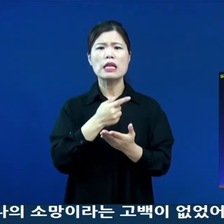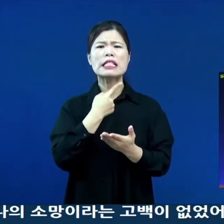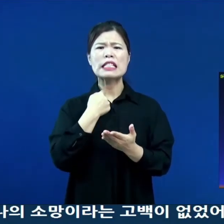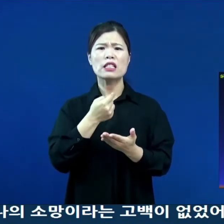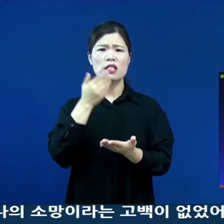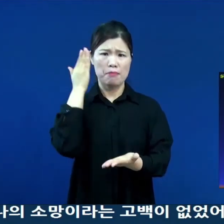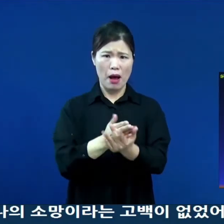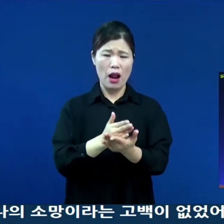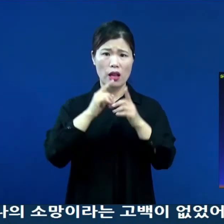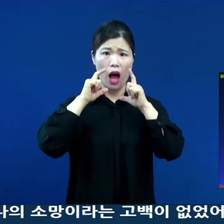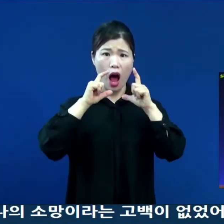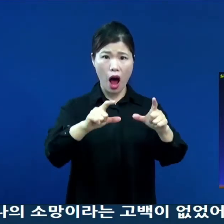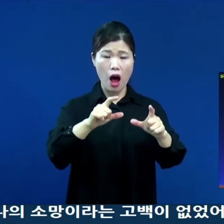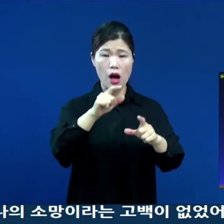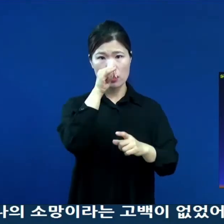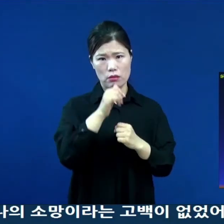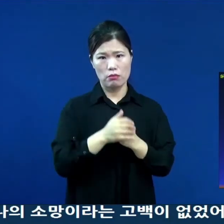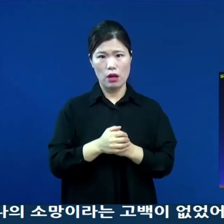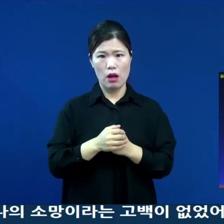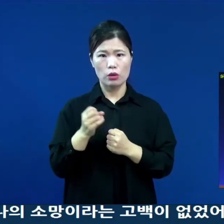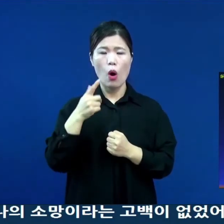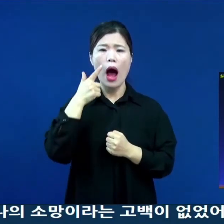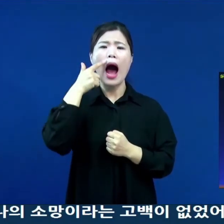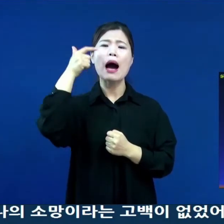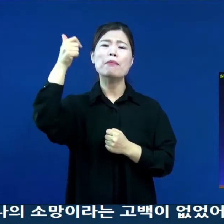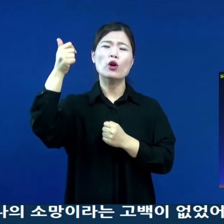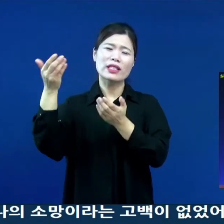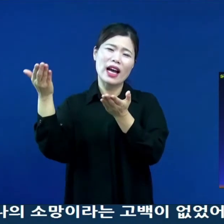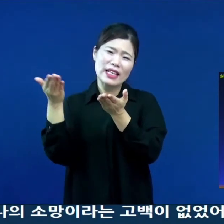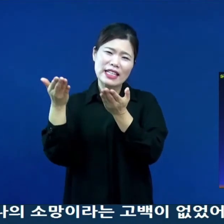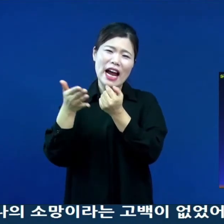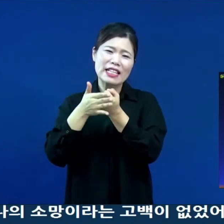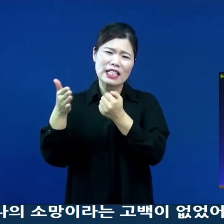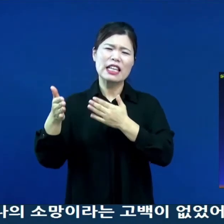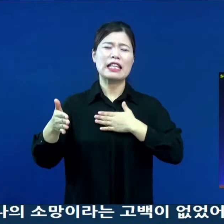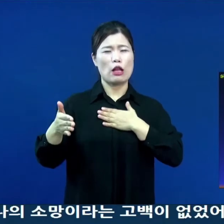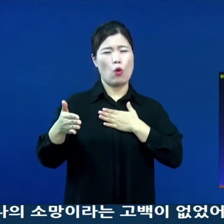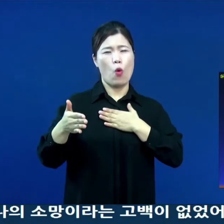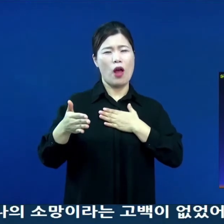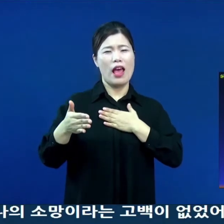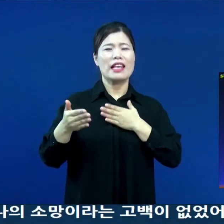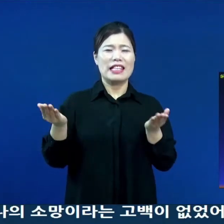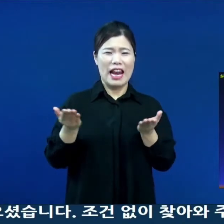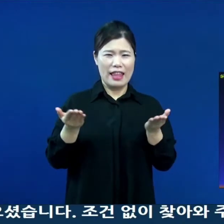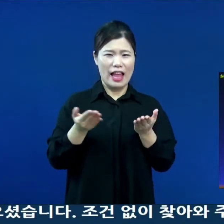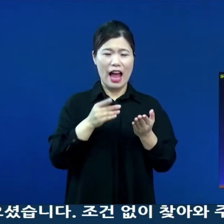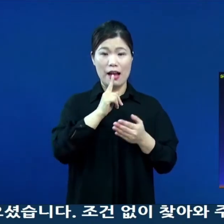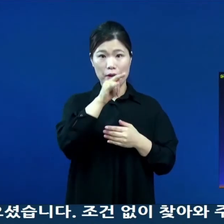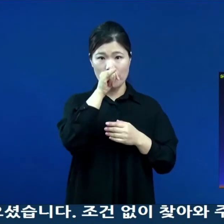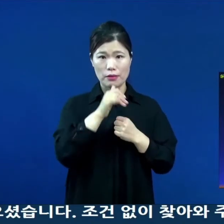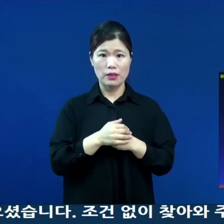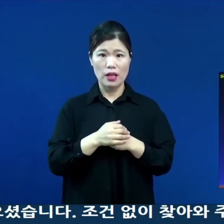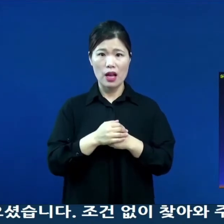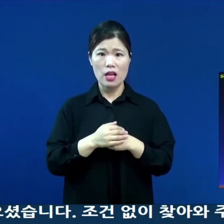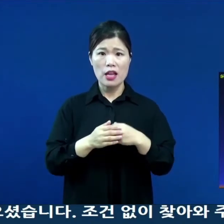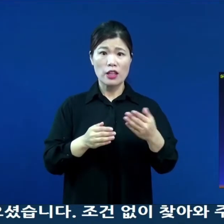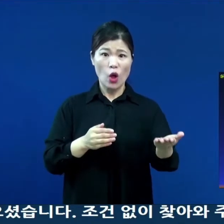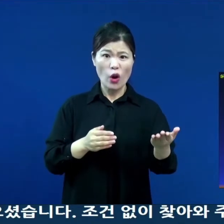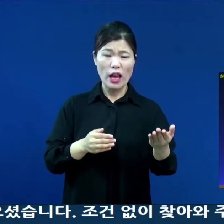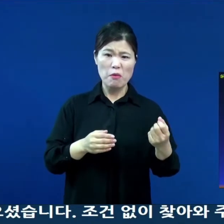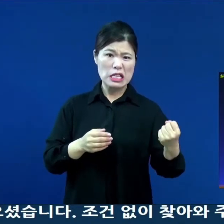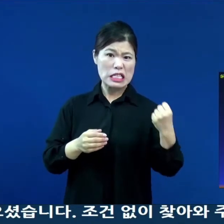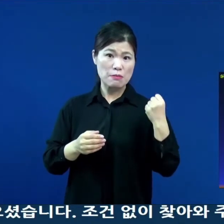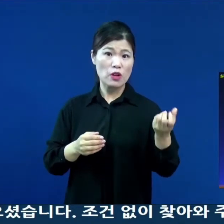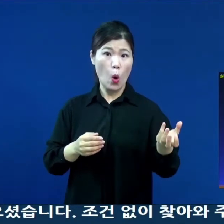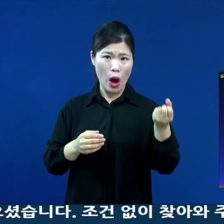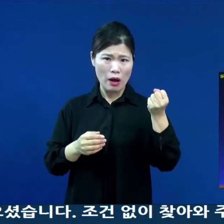살아라. 그리고 아버지가 일하시니 나도 일한다. 네 힘으로, 네 의지로 무슨 선한